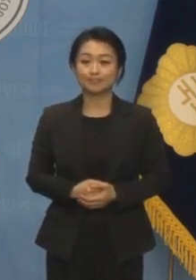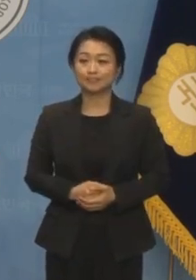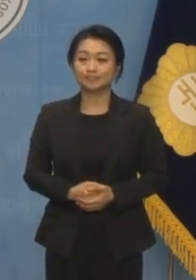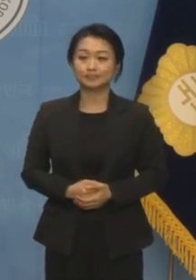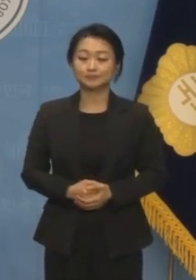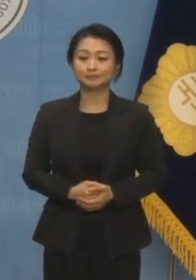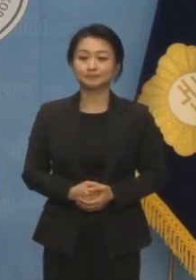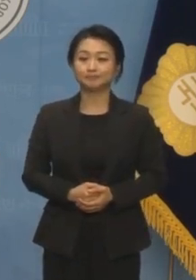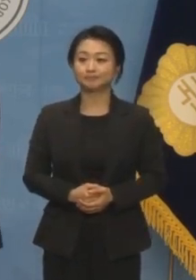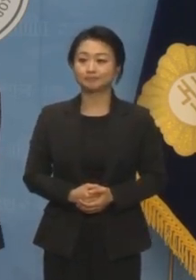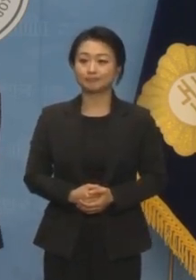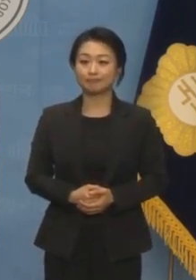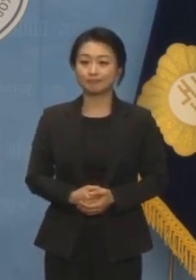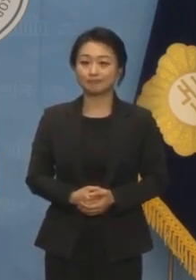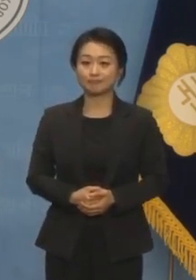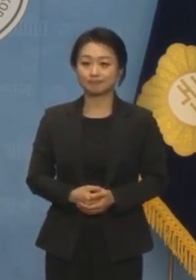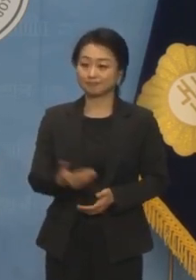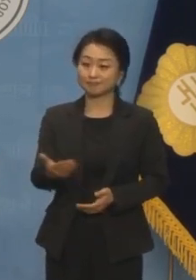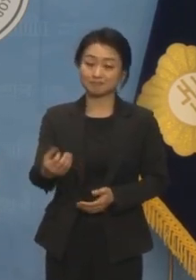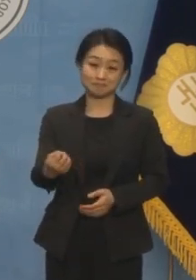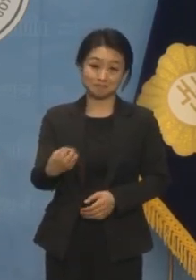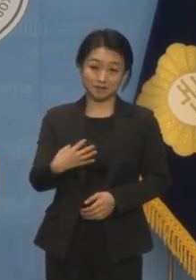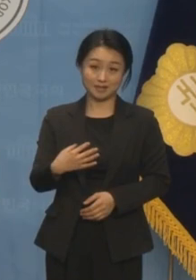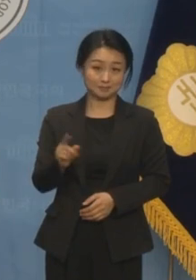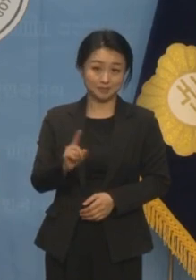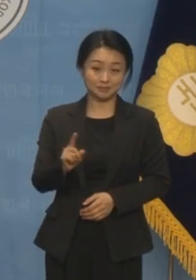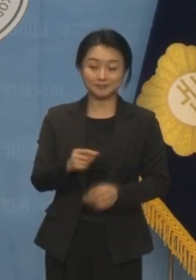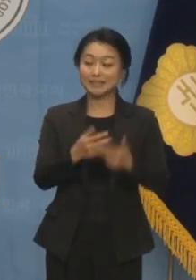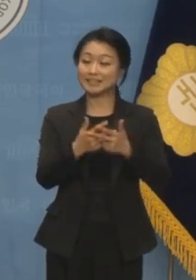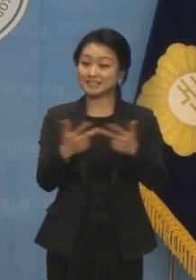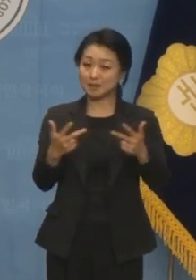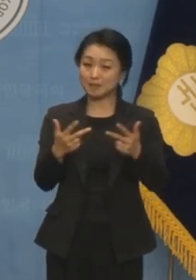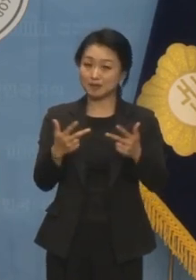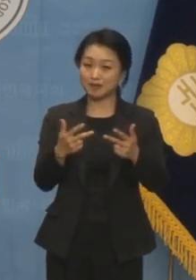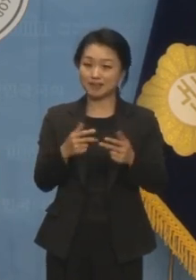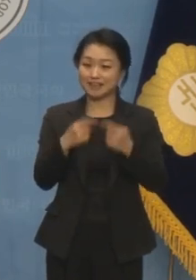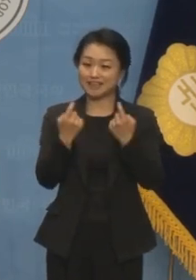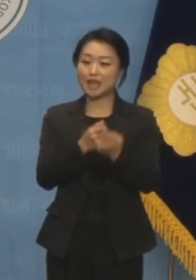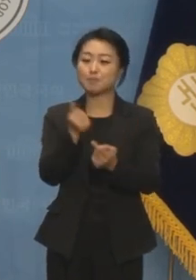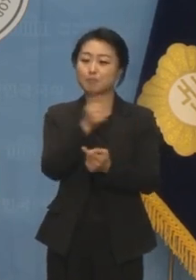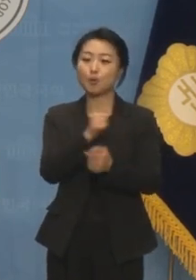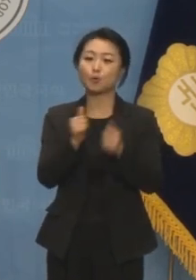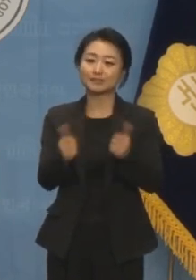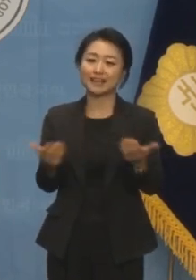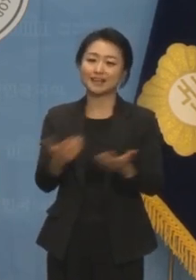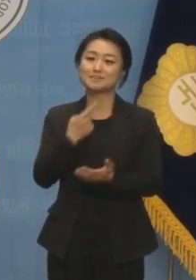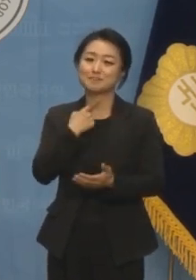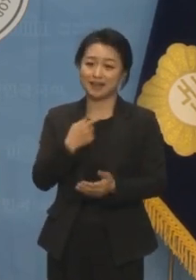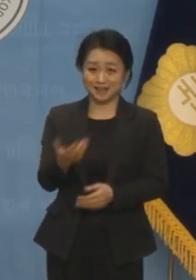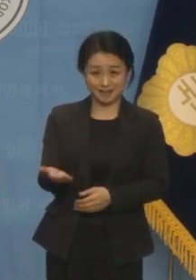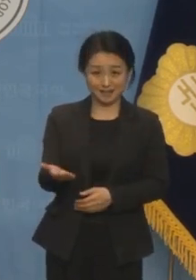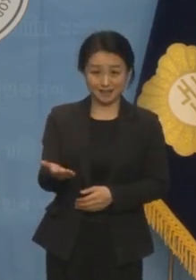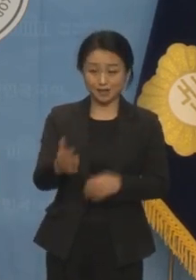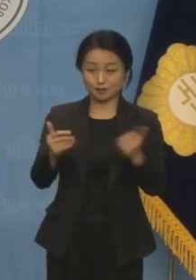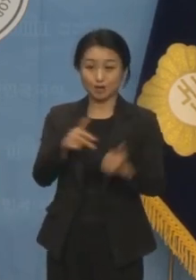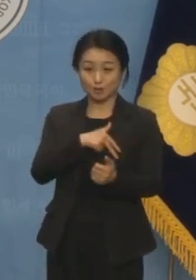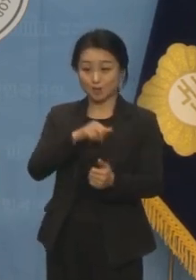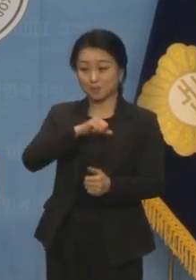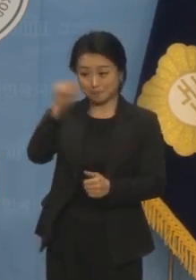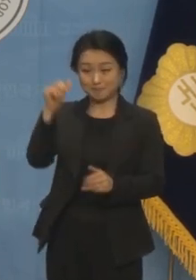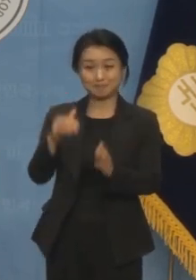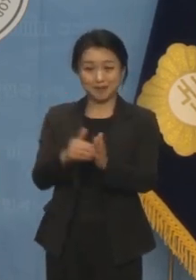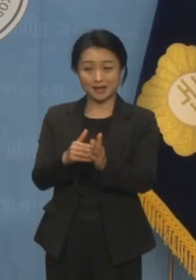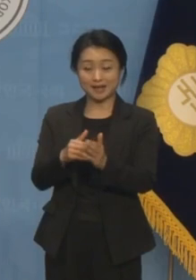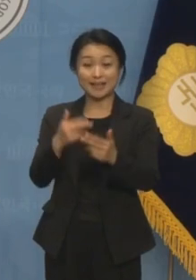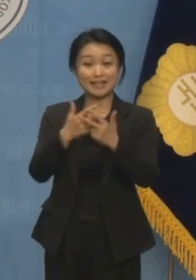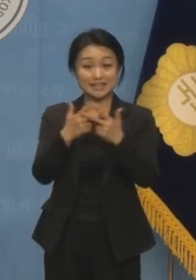먼저 박균택 의원은 이재명 대표의 개인 변호사 출신이죠. 그런데 이번 총선에서 국회의원이 됐습니다. 이재명